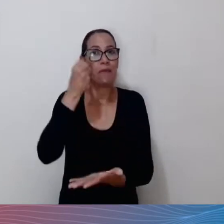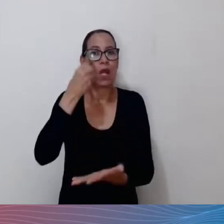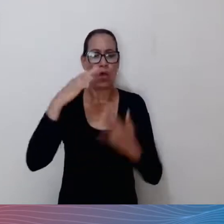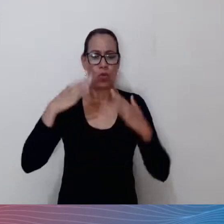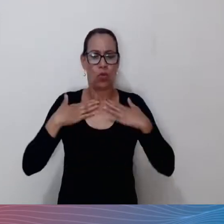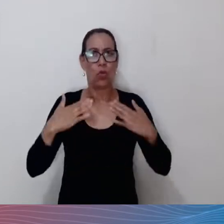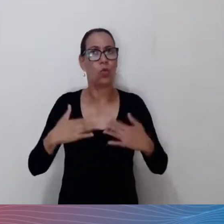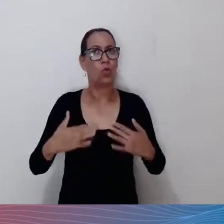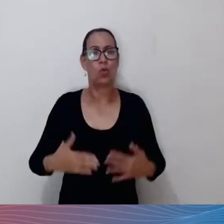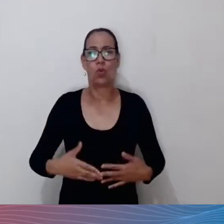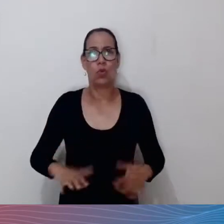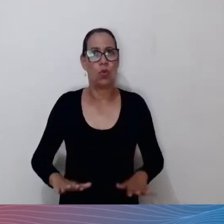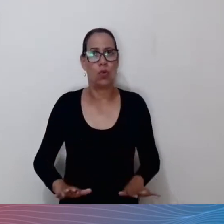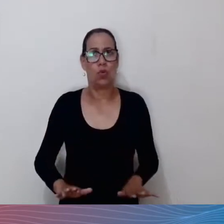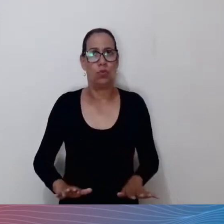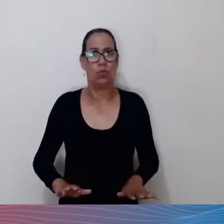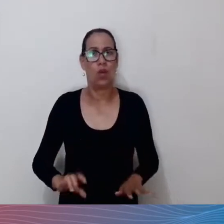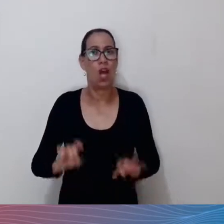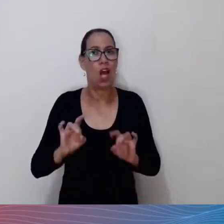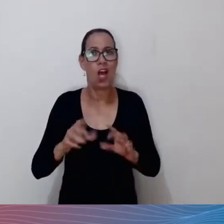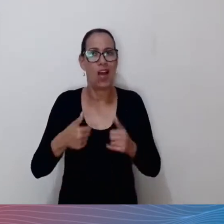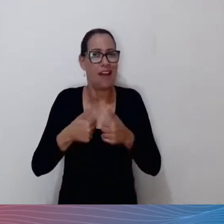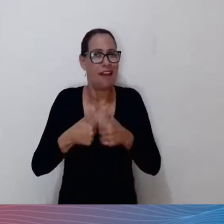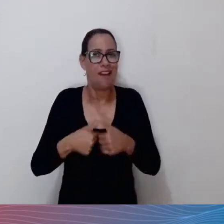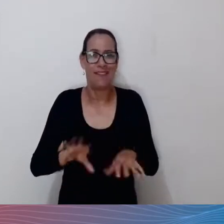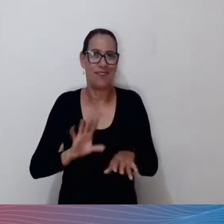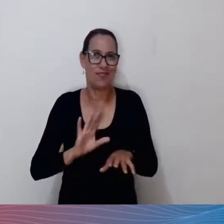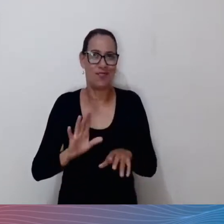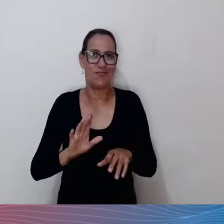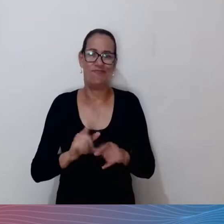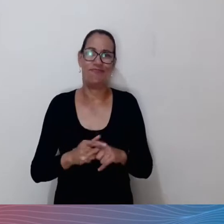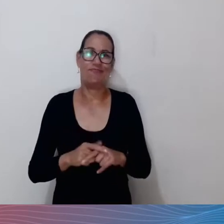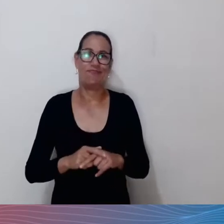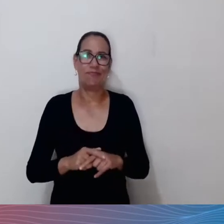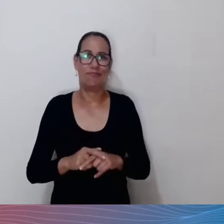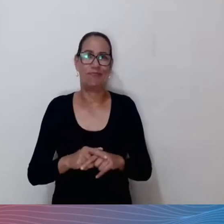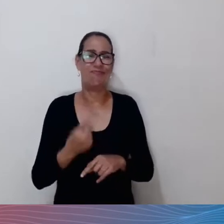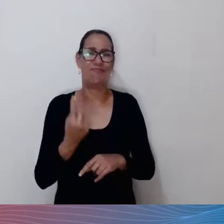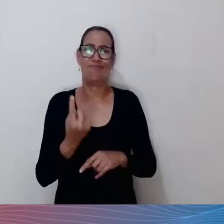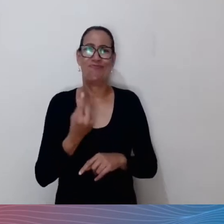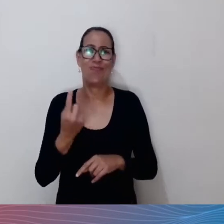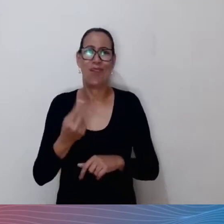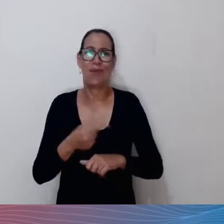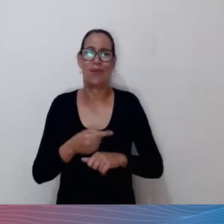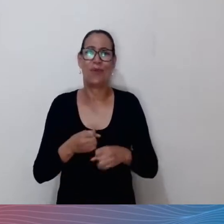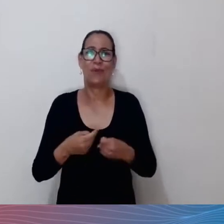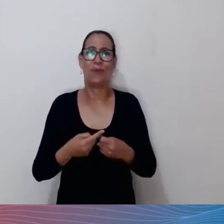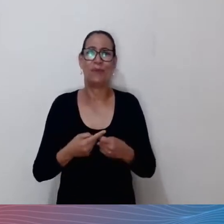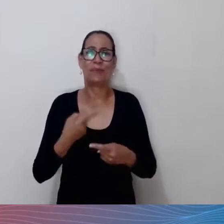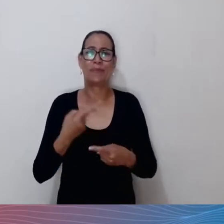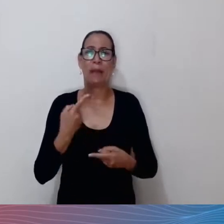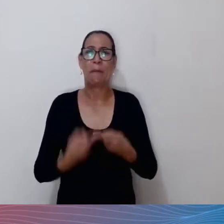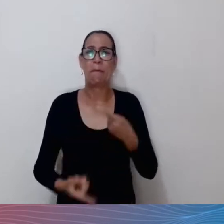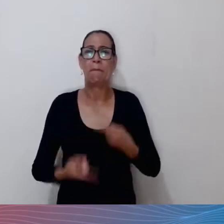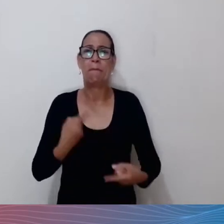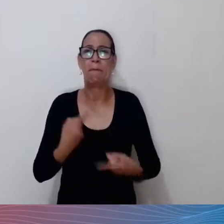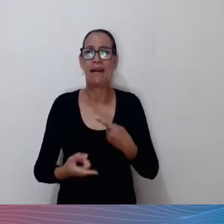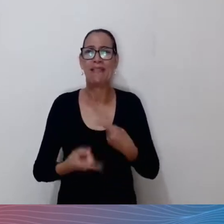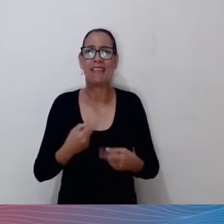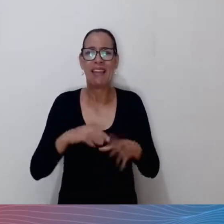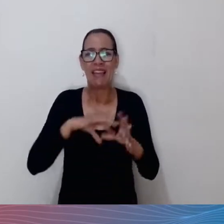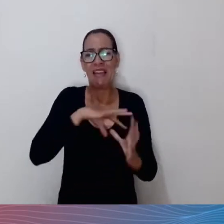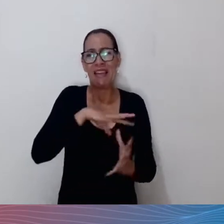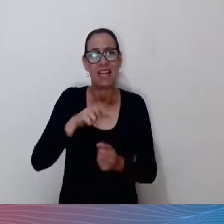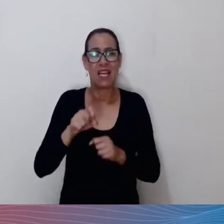única coisa que nos prende aqui na terra, é uma única coisa material e terrena. Mas graças a Deus, um dia, até